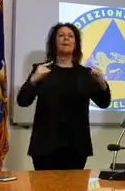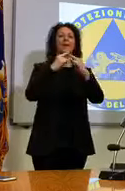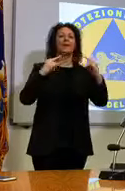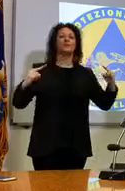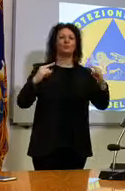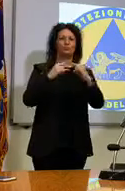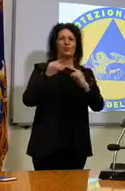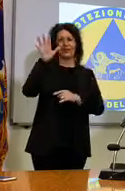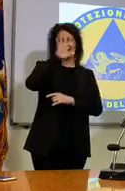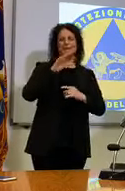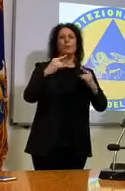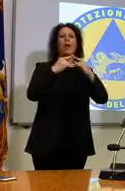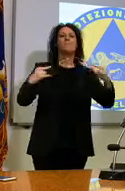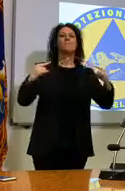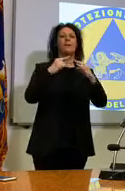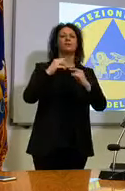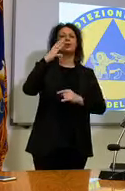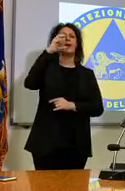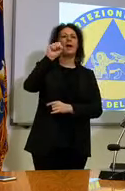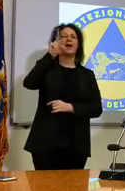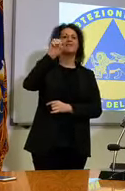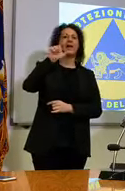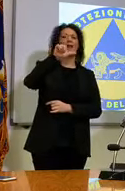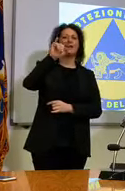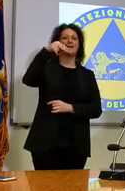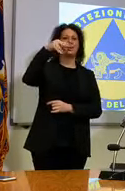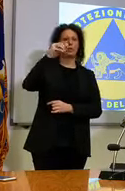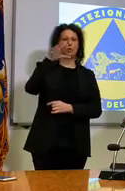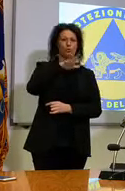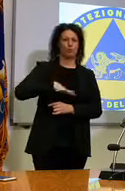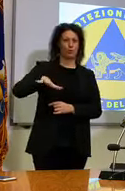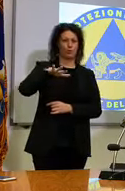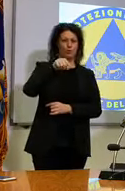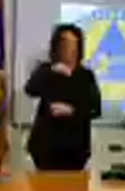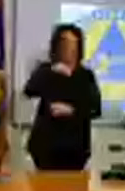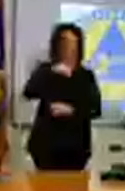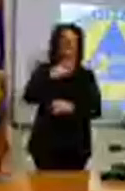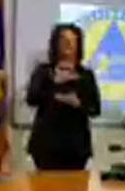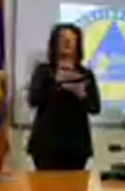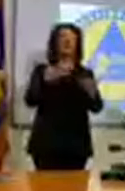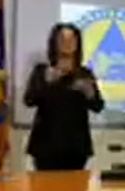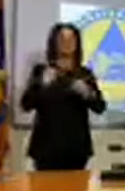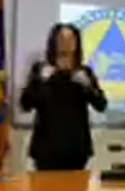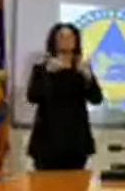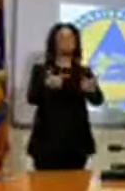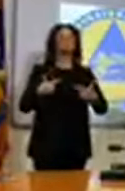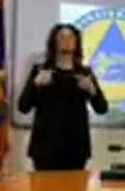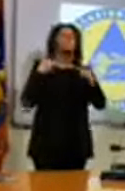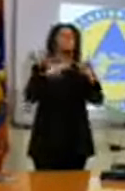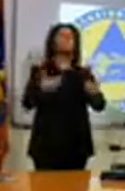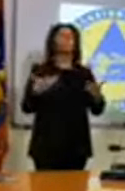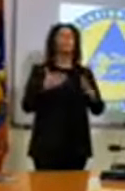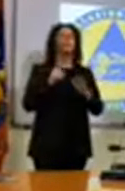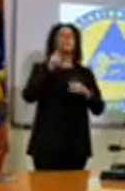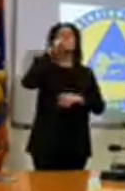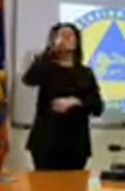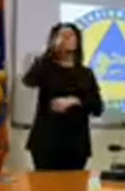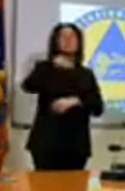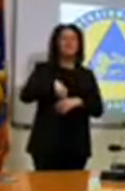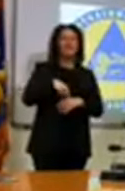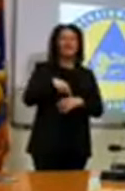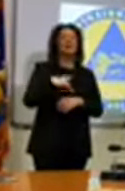ma in generale dei campeggi, mi hanno scritto, hanno donato 1.000 soggiorni di una settimana da farsi